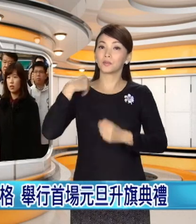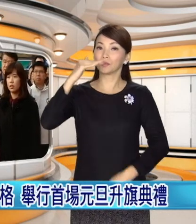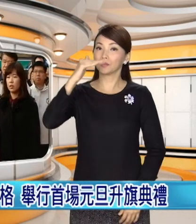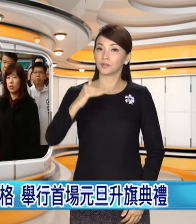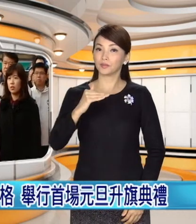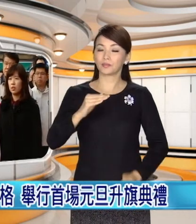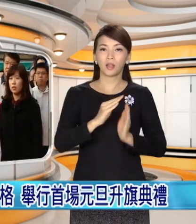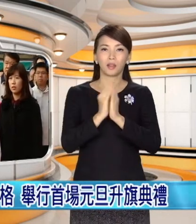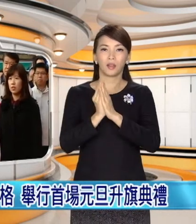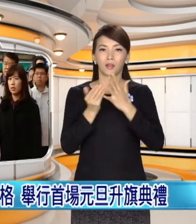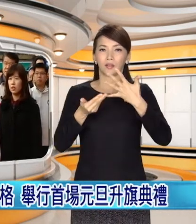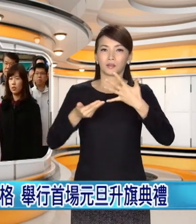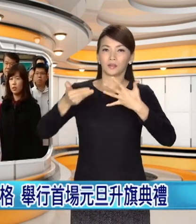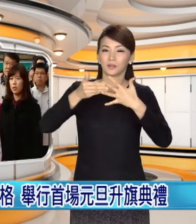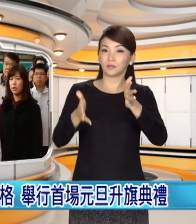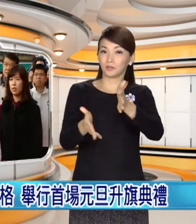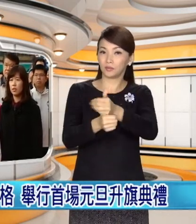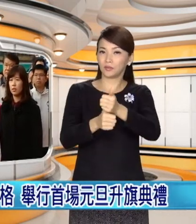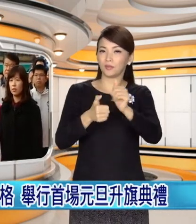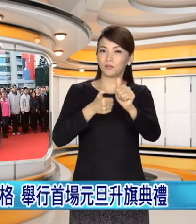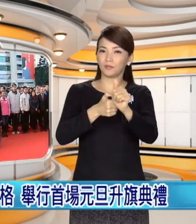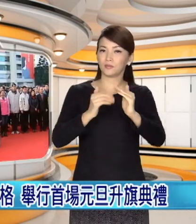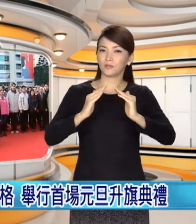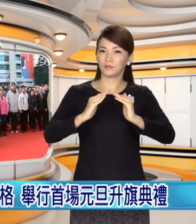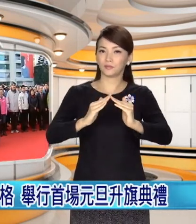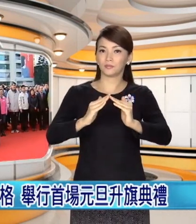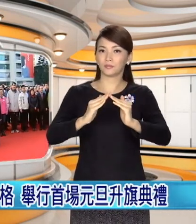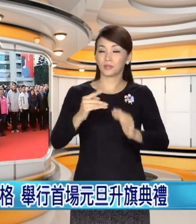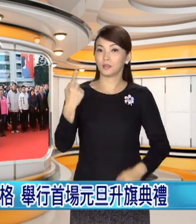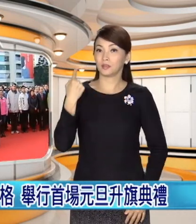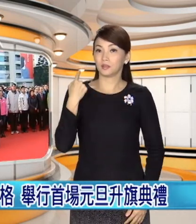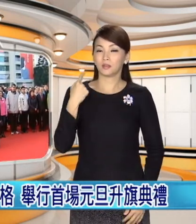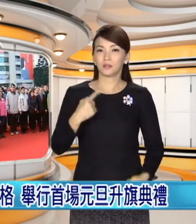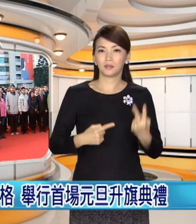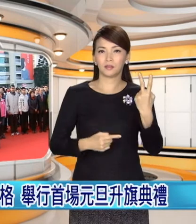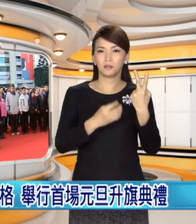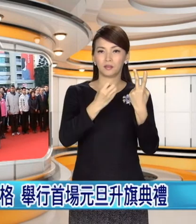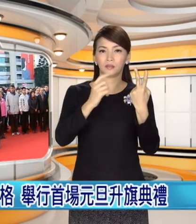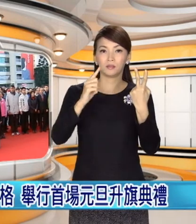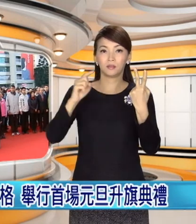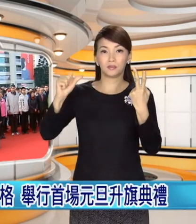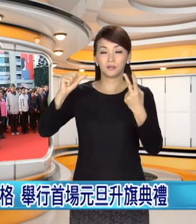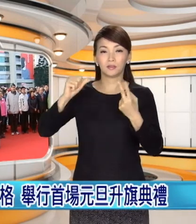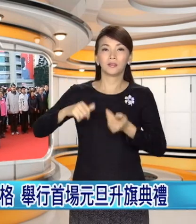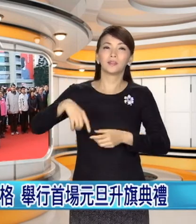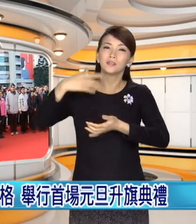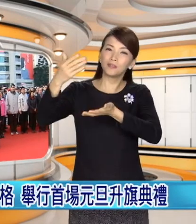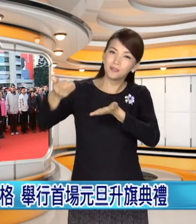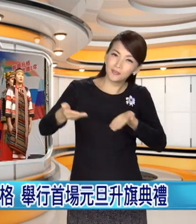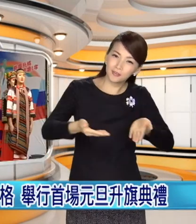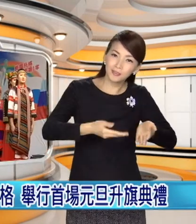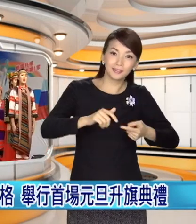去年底升格为直辖市的桃园，昨天迎接2015第一个元旦升旗典